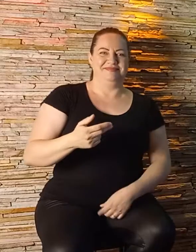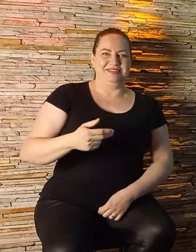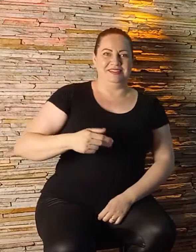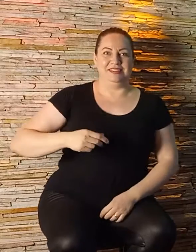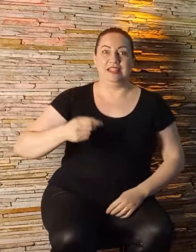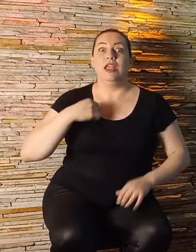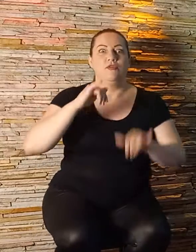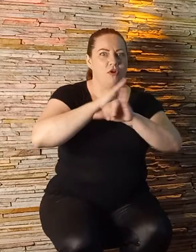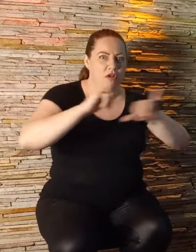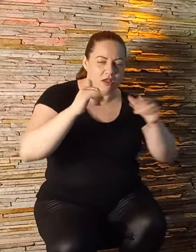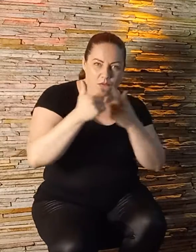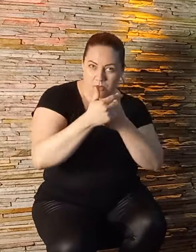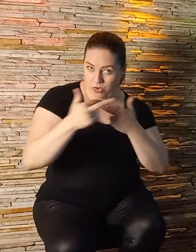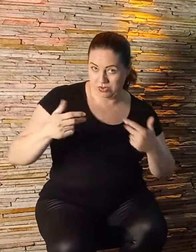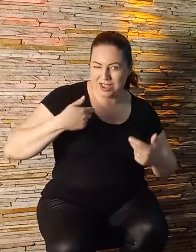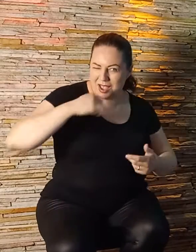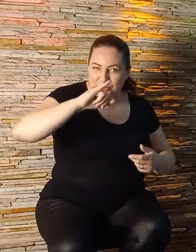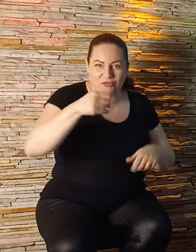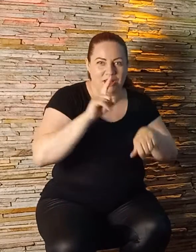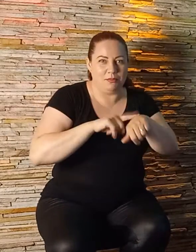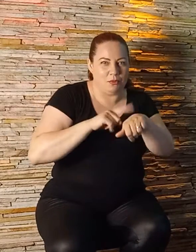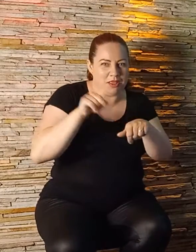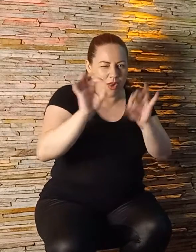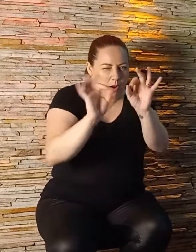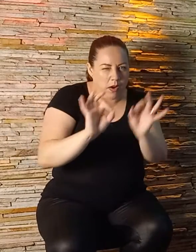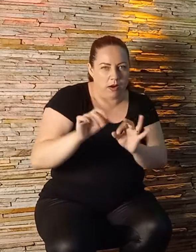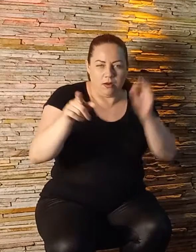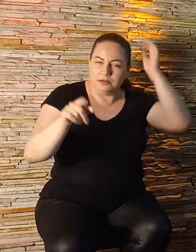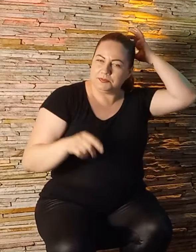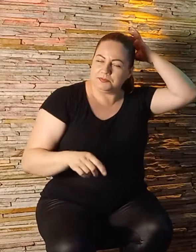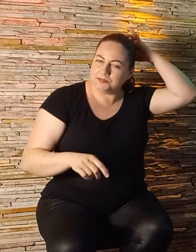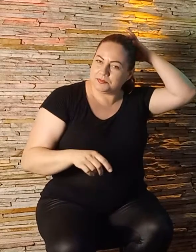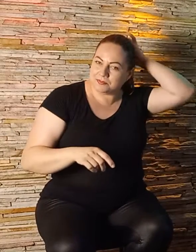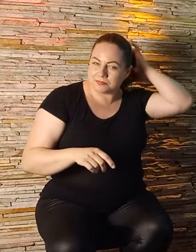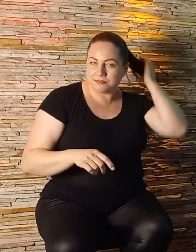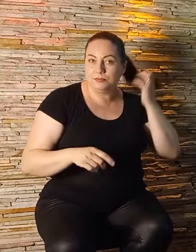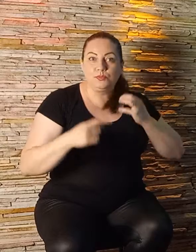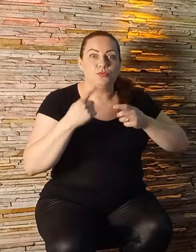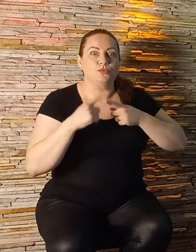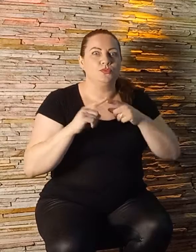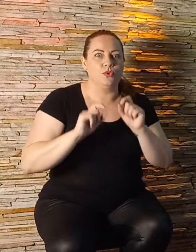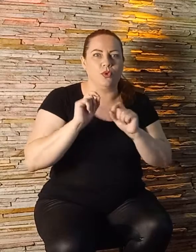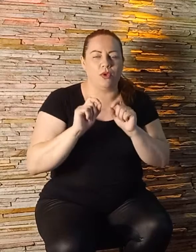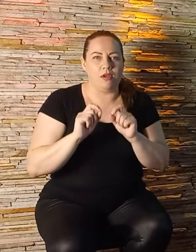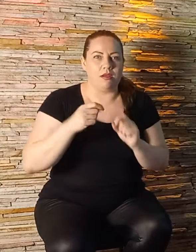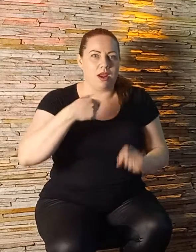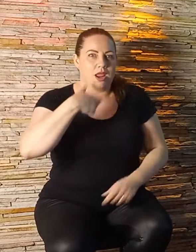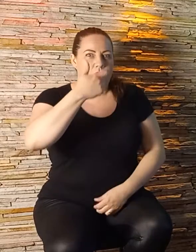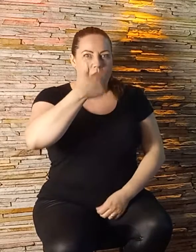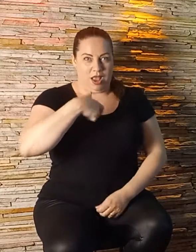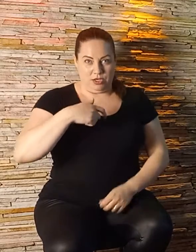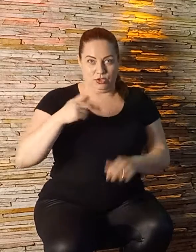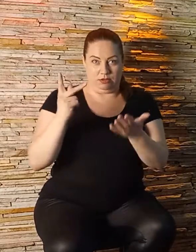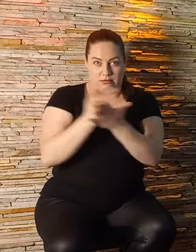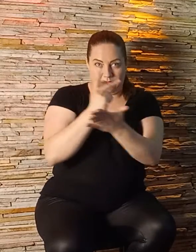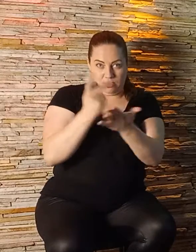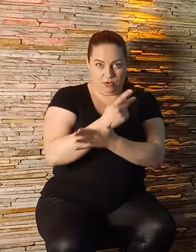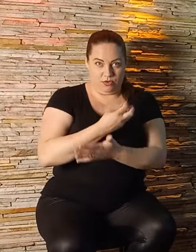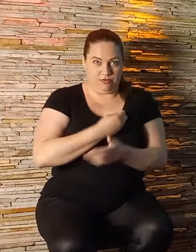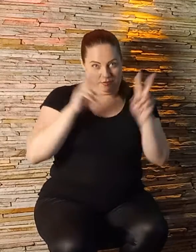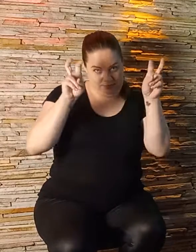gente eu vou falar uma coisa para vocês vou aproveitar agora esse a parte aqui porque eu acho que os nossos erros